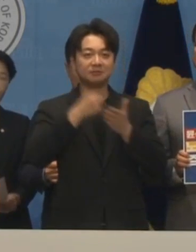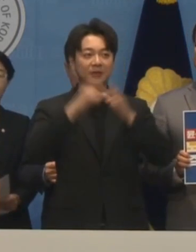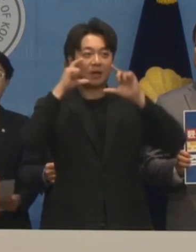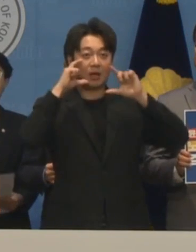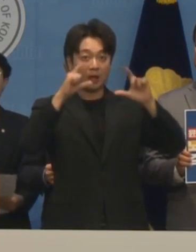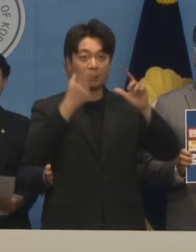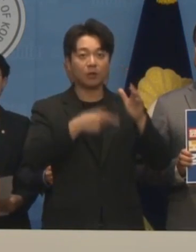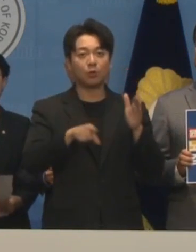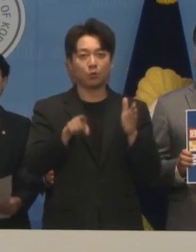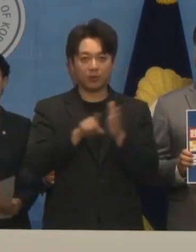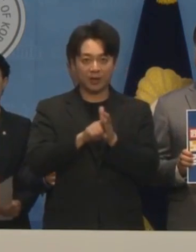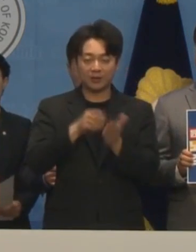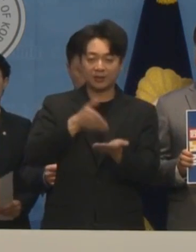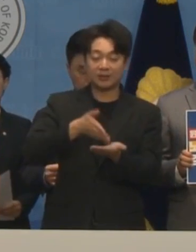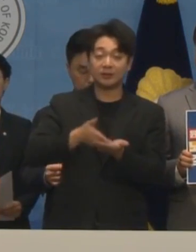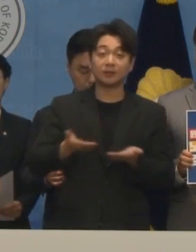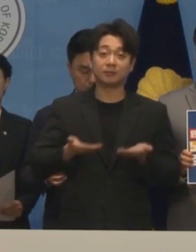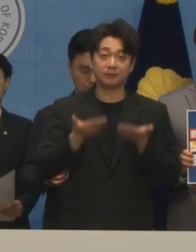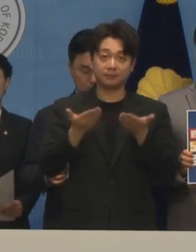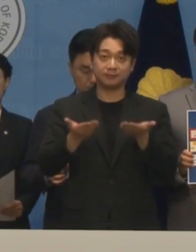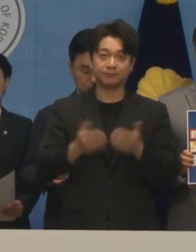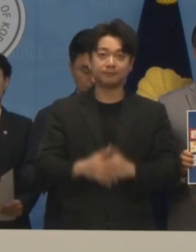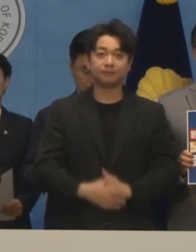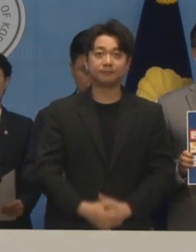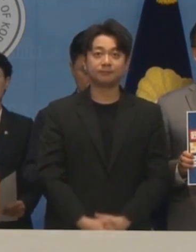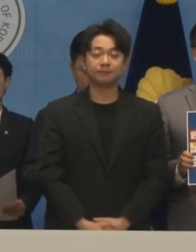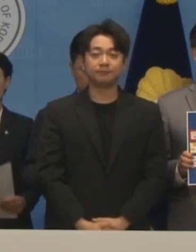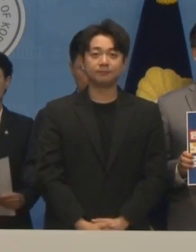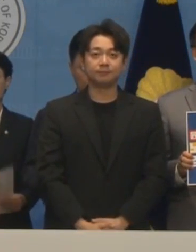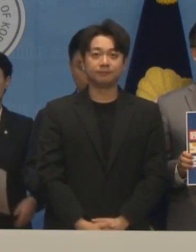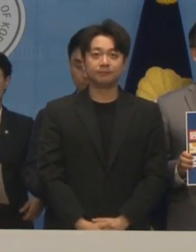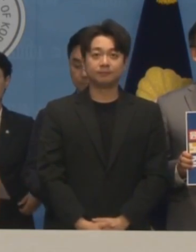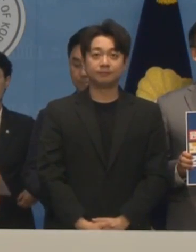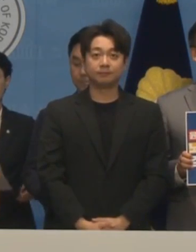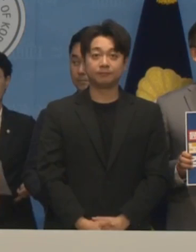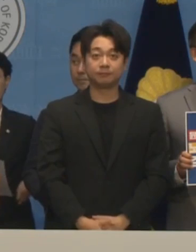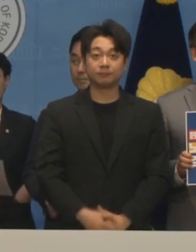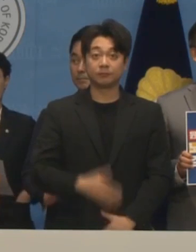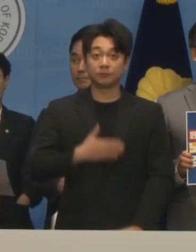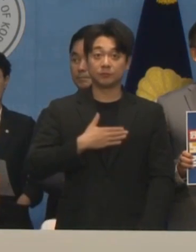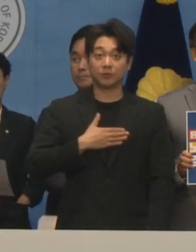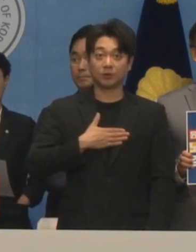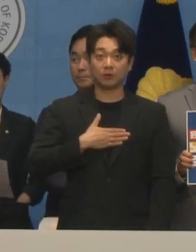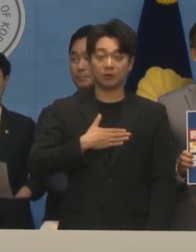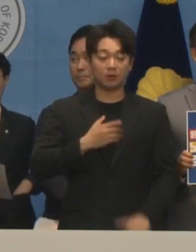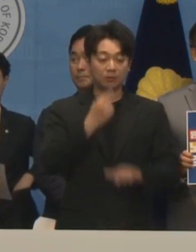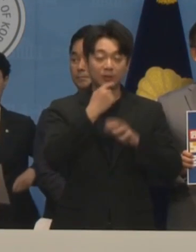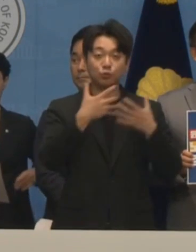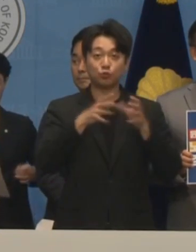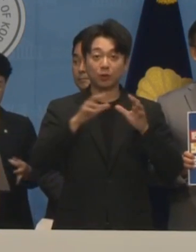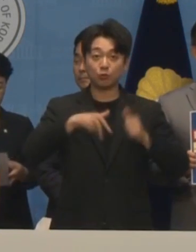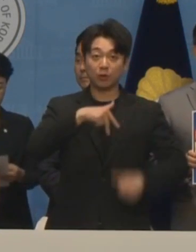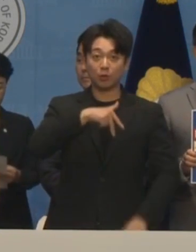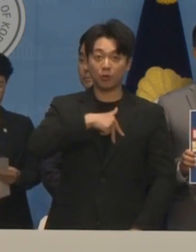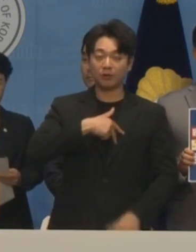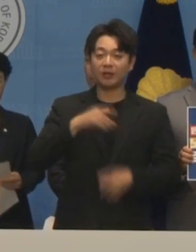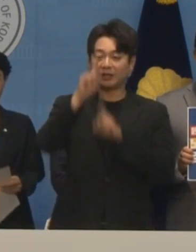공동 기자회견입니다. 오늘 사회를 맡은 저는 더불어민주당 인천 서구울의 국회의원